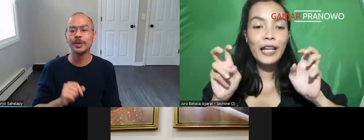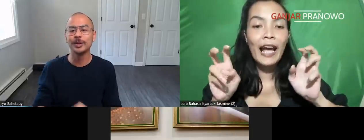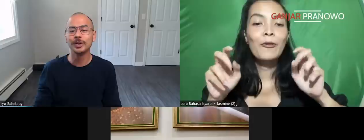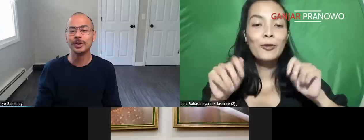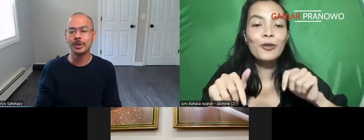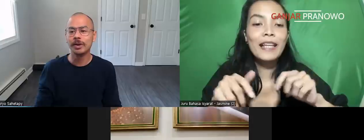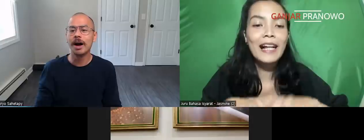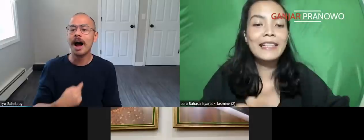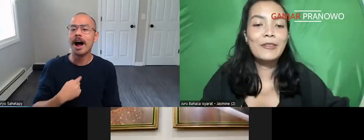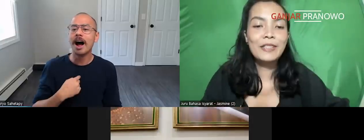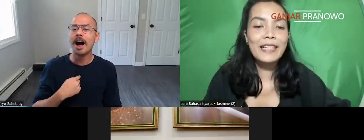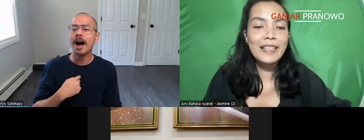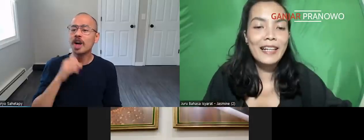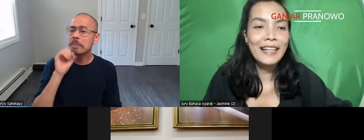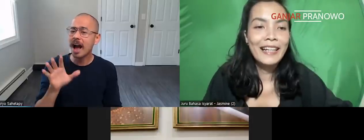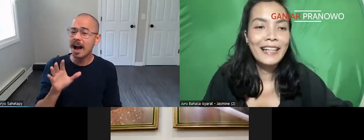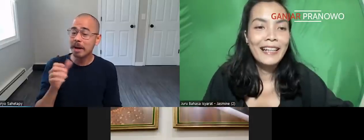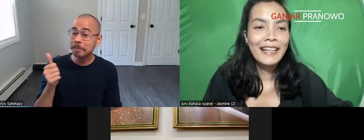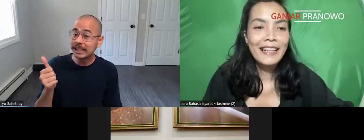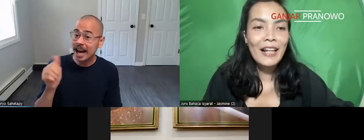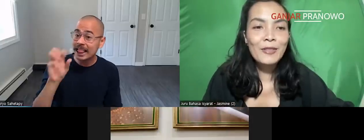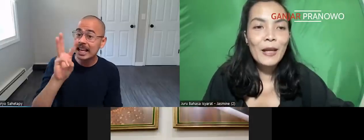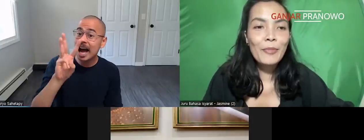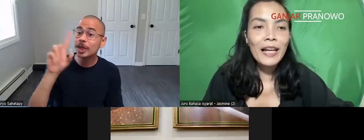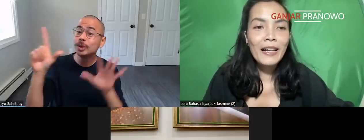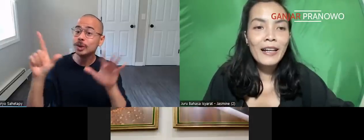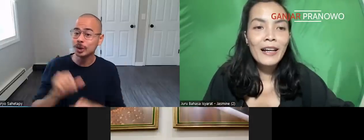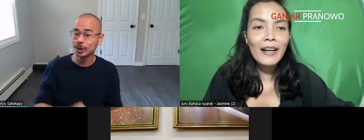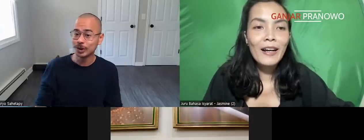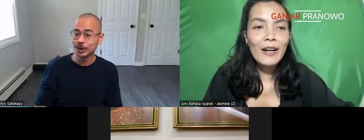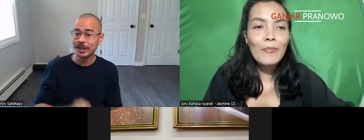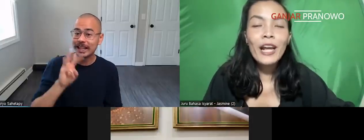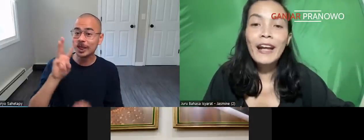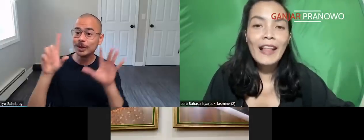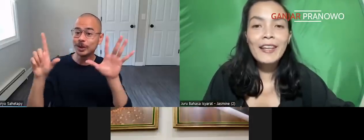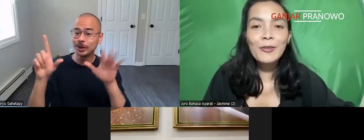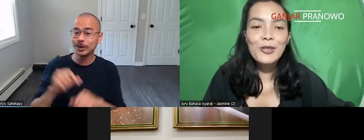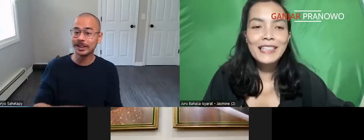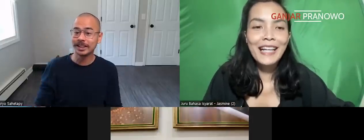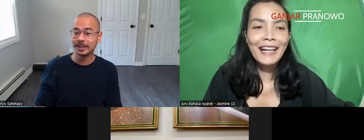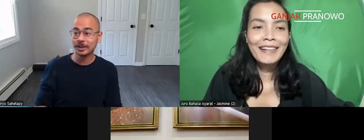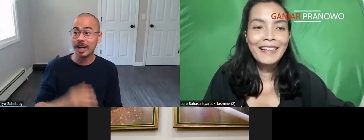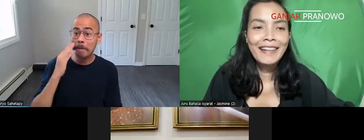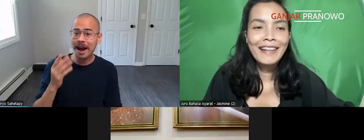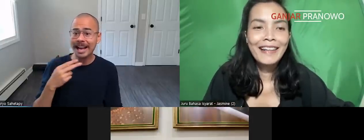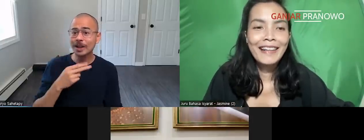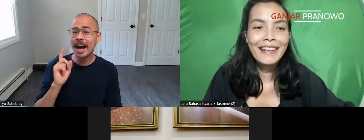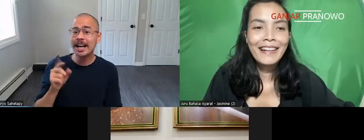merekauhkan untuk tinggal di rochester lalu saya bilang eh boleh enggak 37